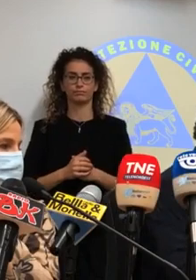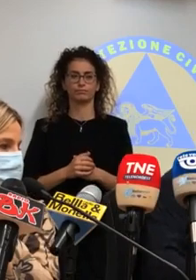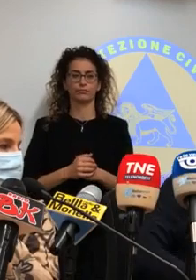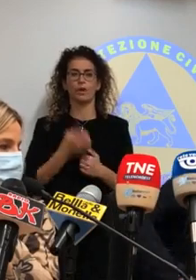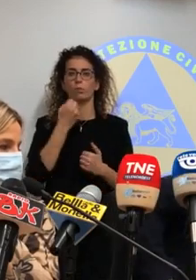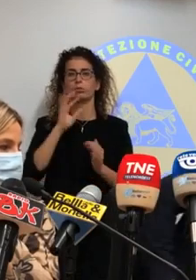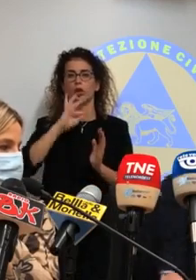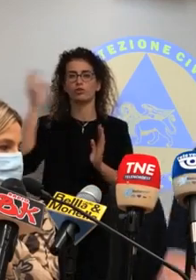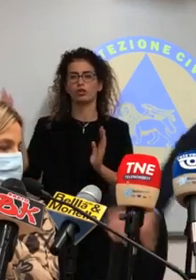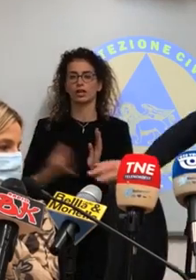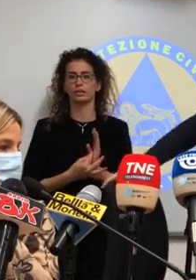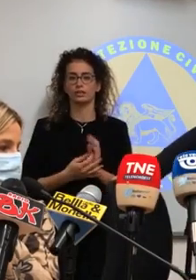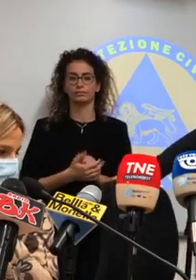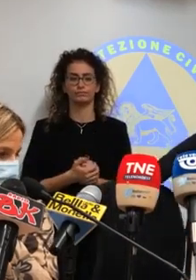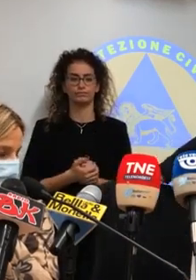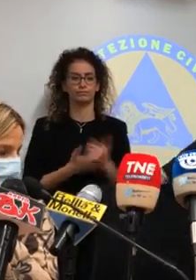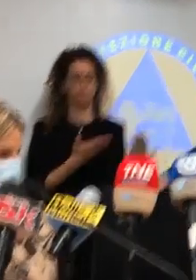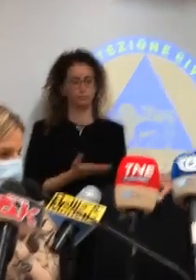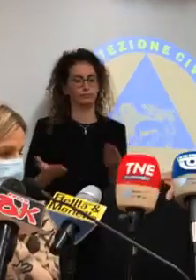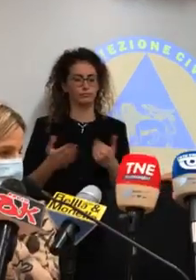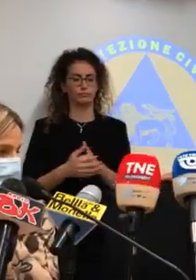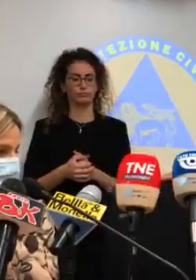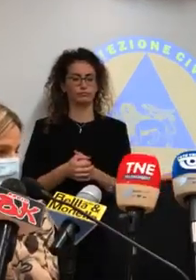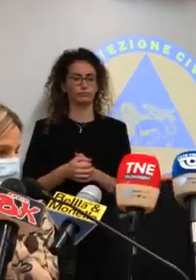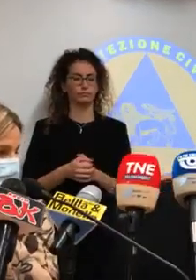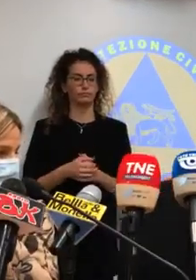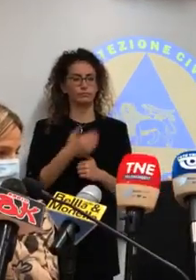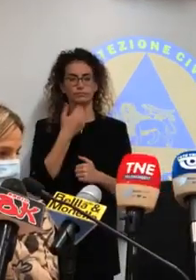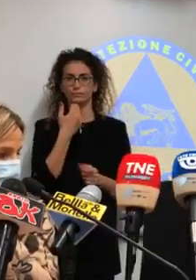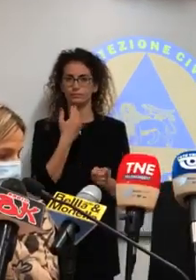Grazie. E buona giornata. Lascio.